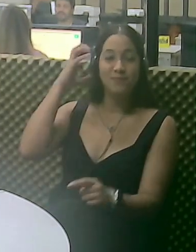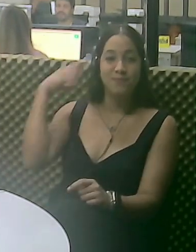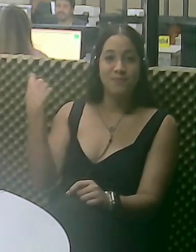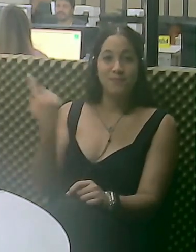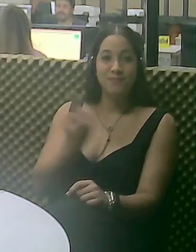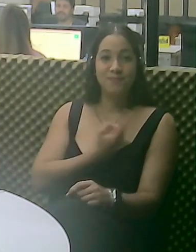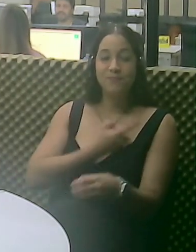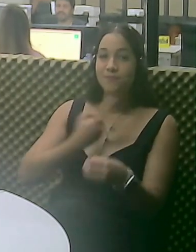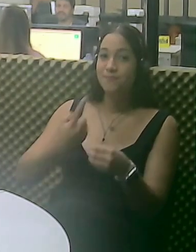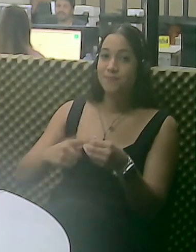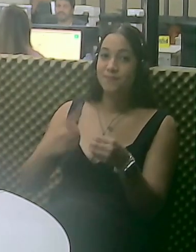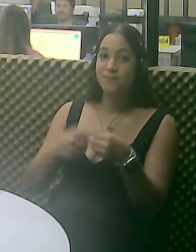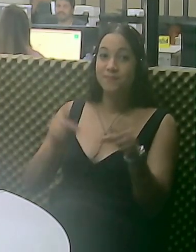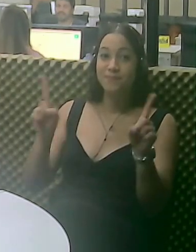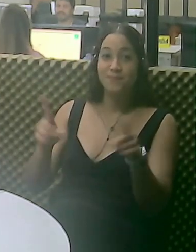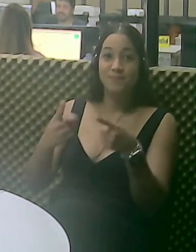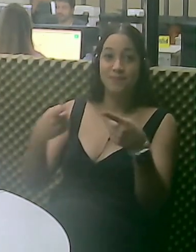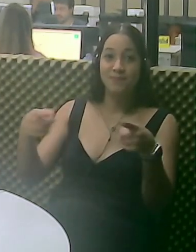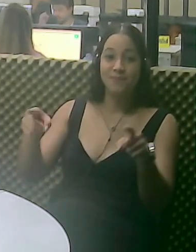Rádio Nossa Cidade.